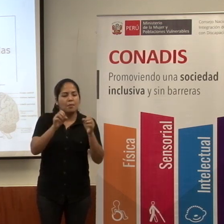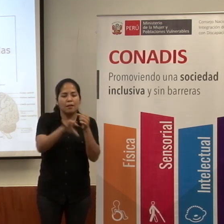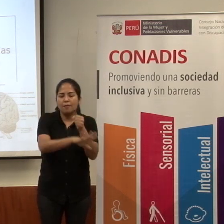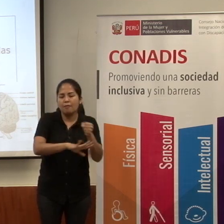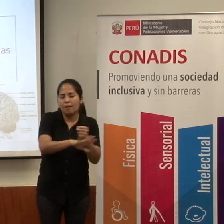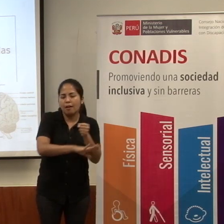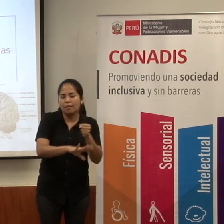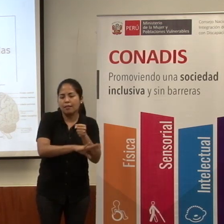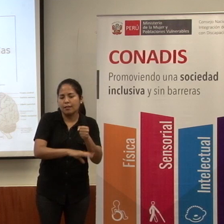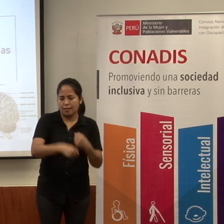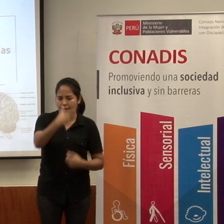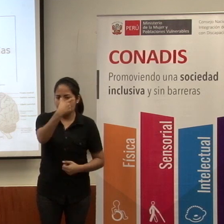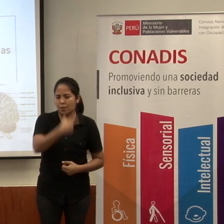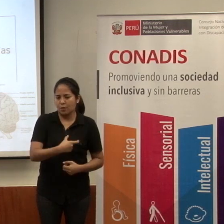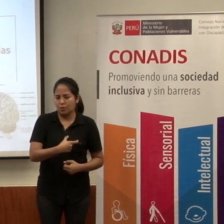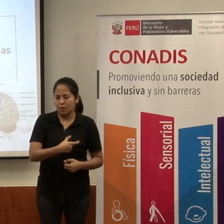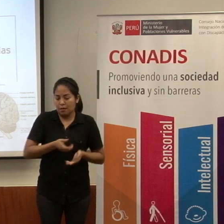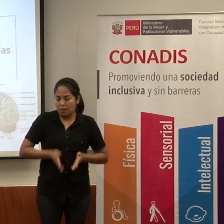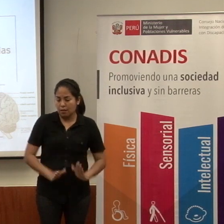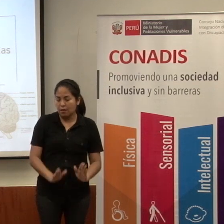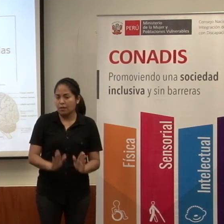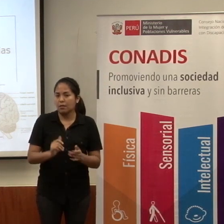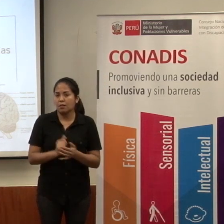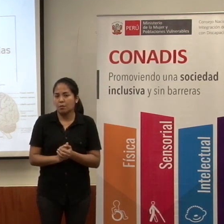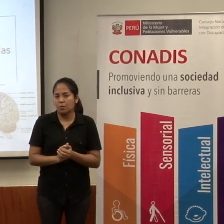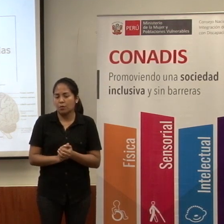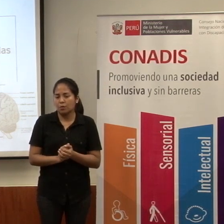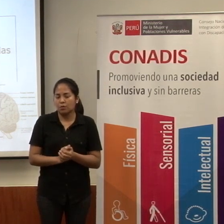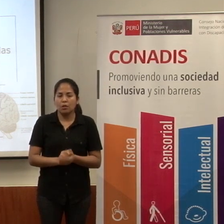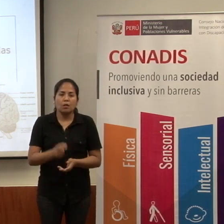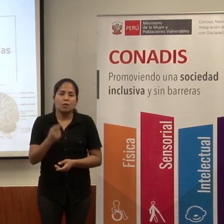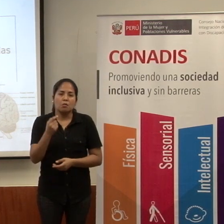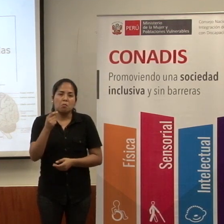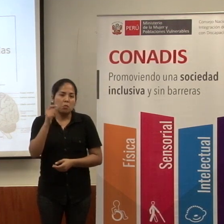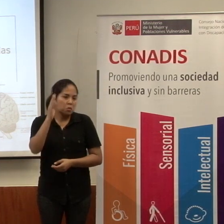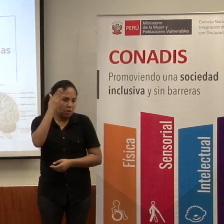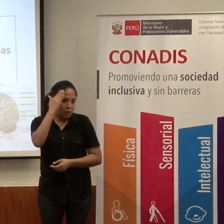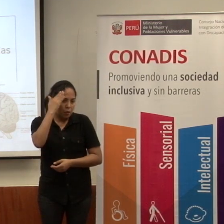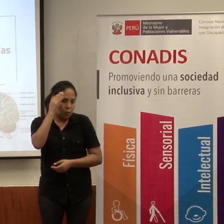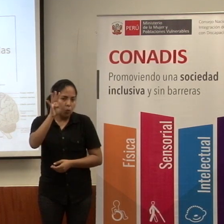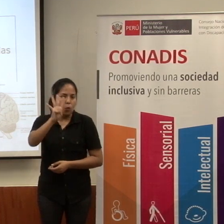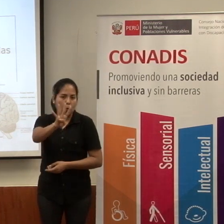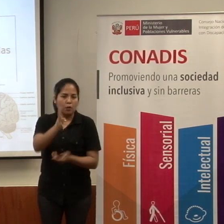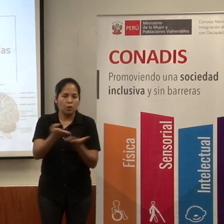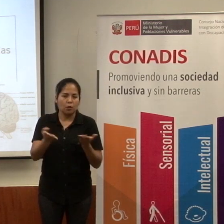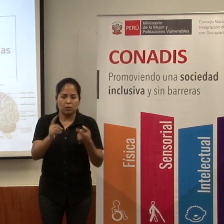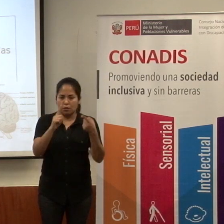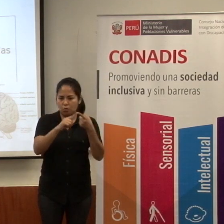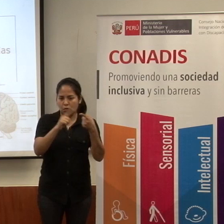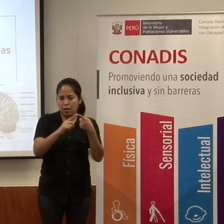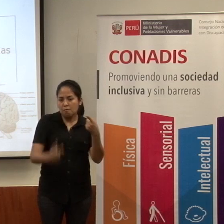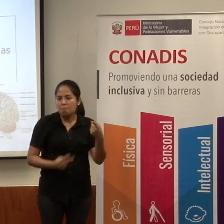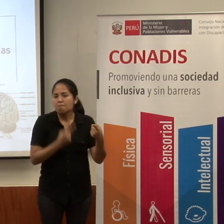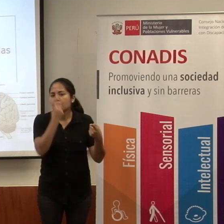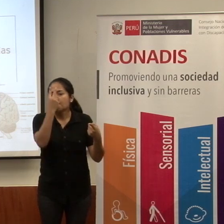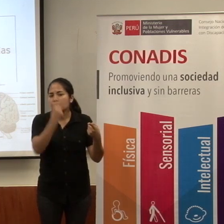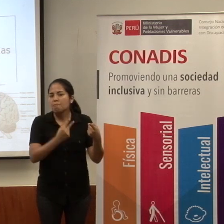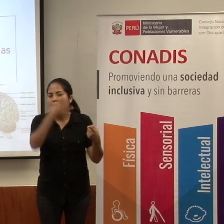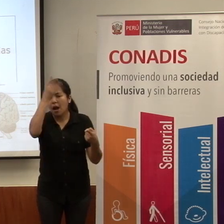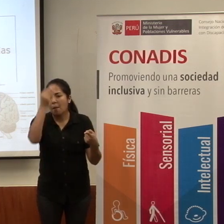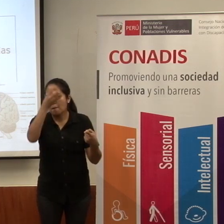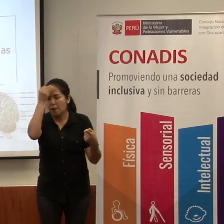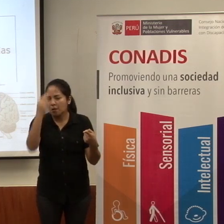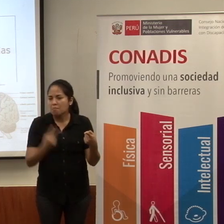4. Al momento de nacer tenemos que saber 4 cosas si no dejamos de existir. Una es respirar, ¿no es cierto?